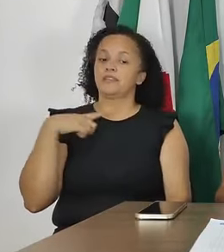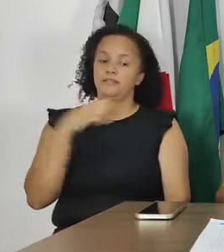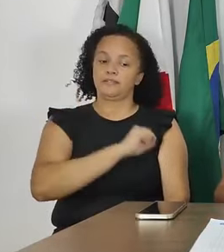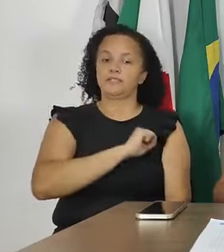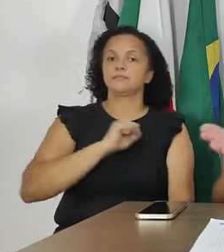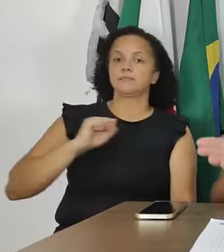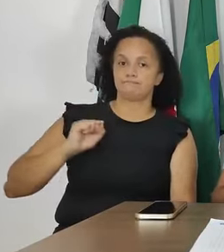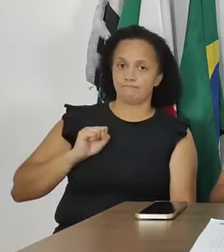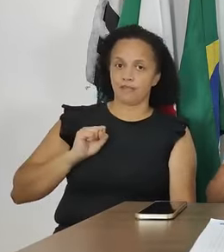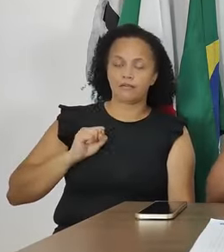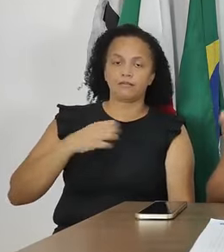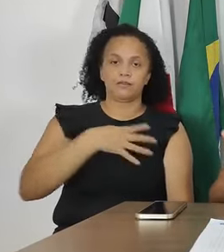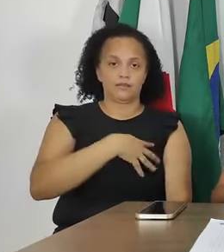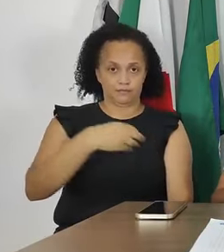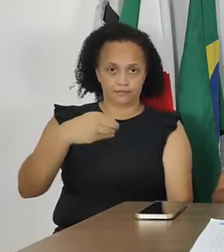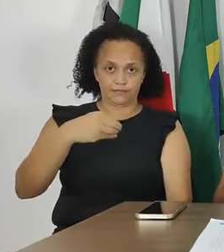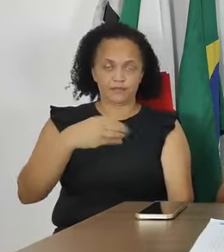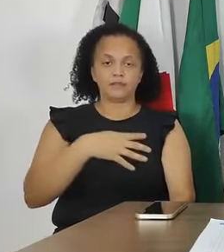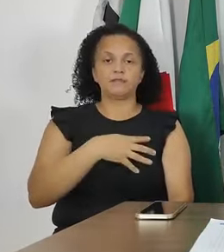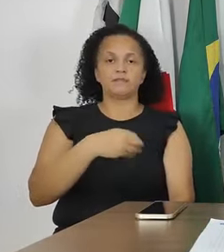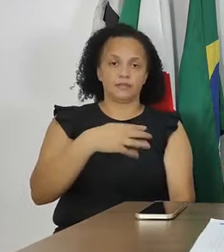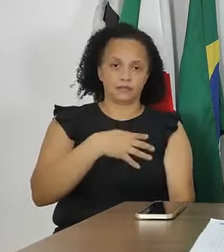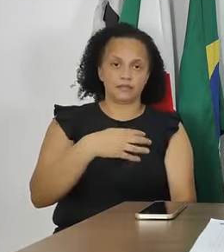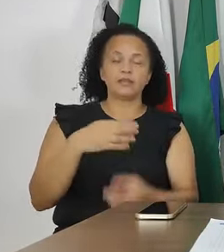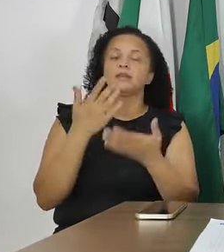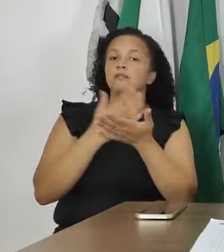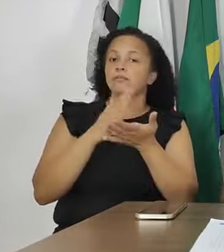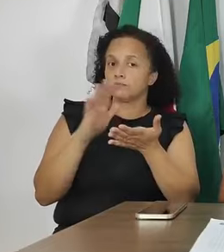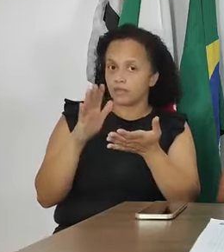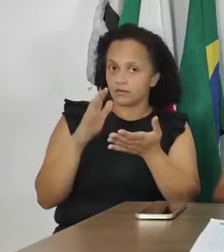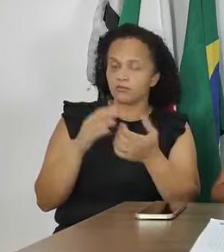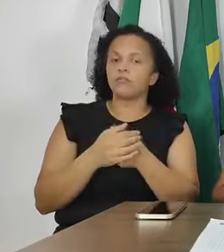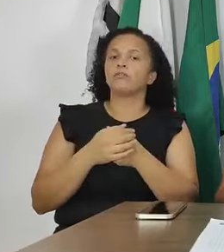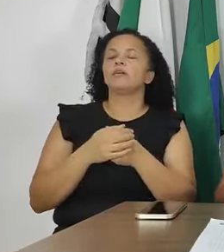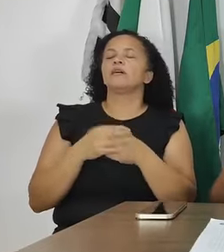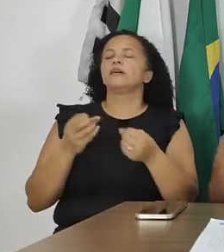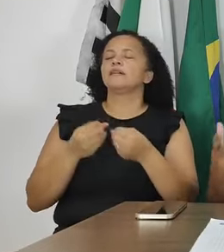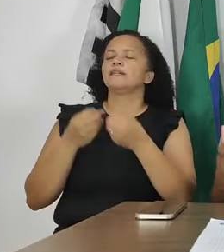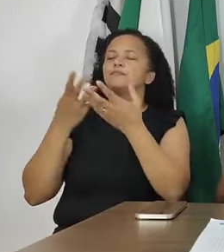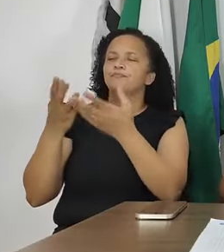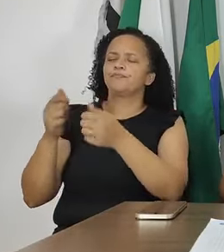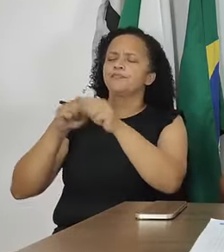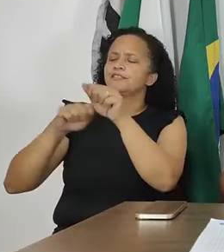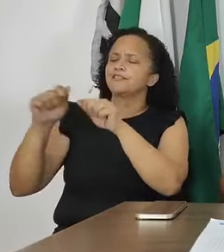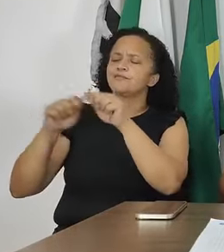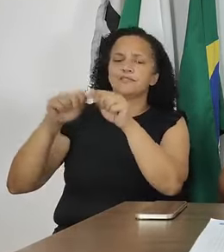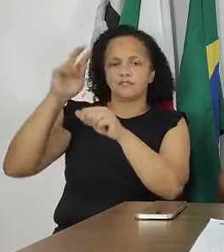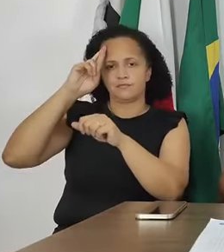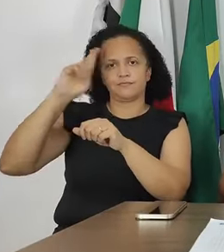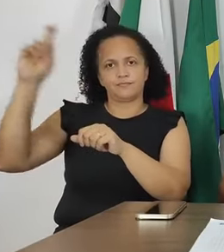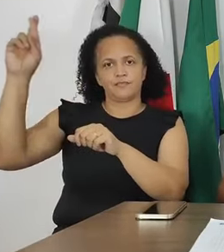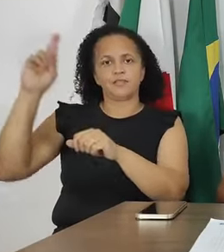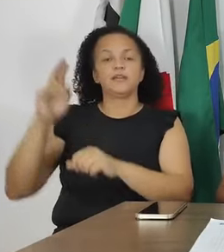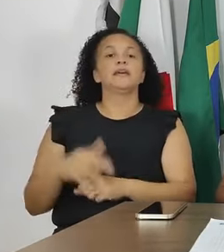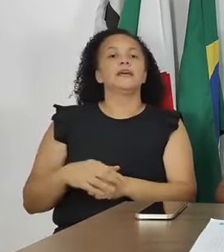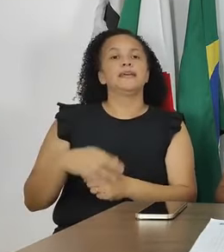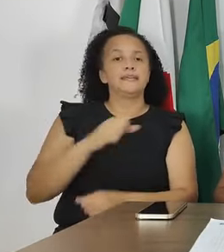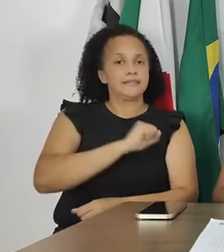desmamou e ofereceu, e ali ficou com ele servindo. E essa passagem do versículo 18 fala que ele ministrava perante o